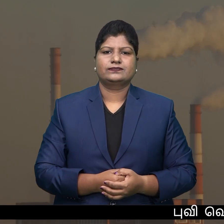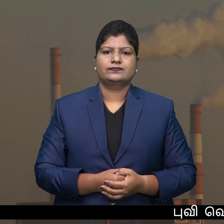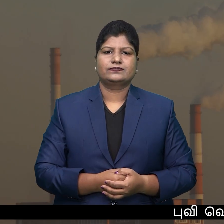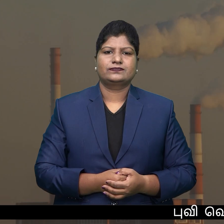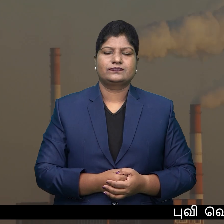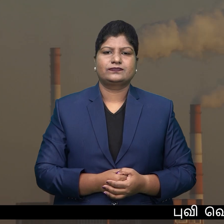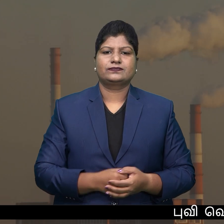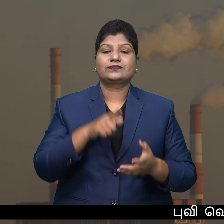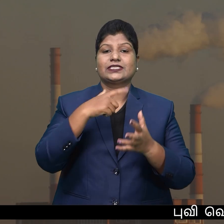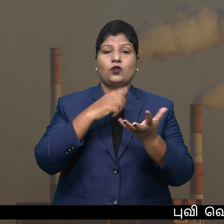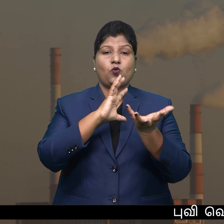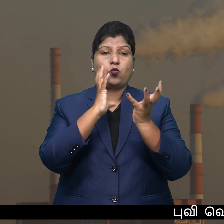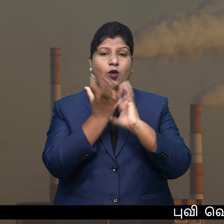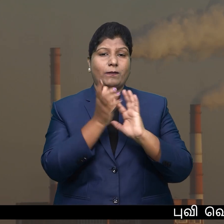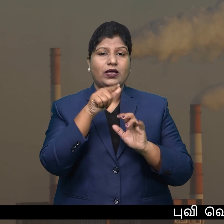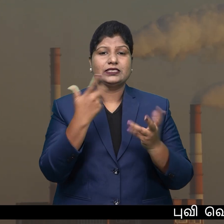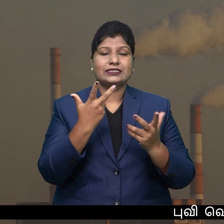புவி வெப்பமடைதல்,